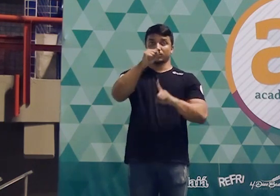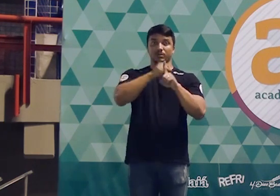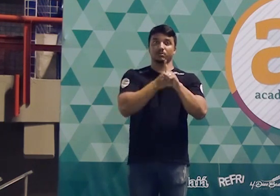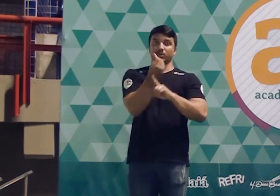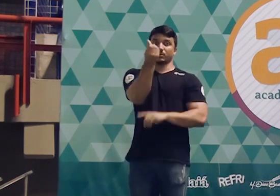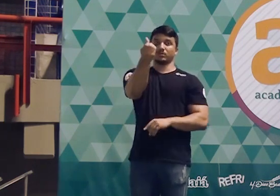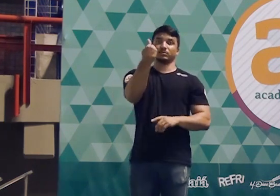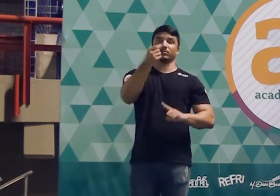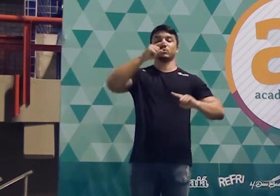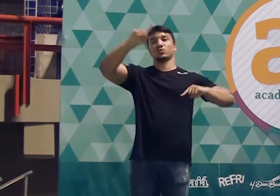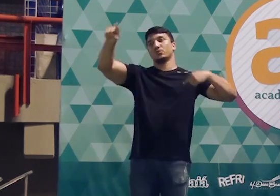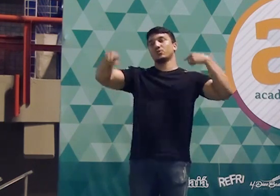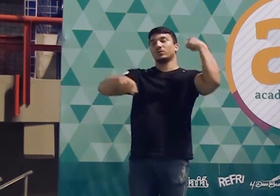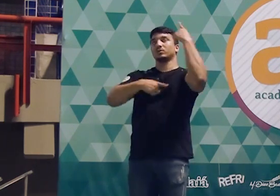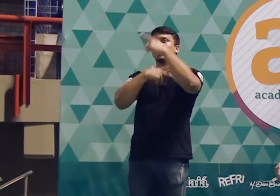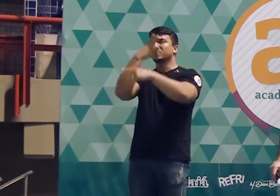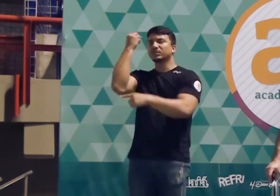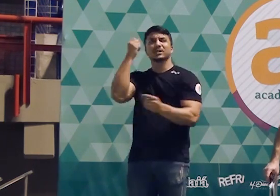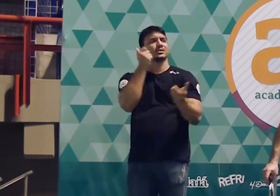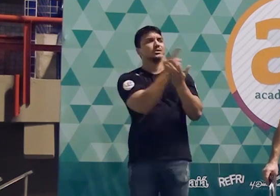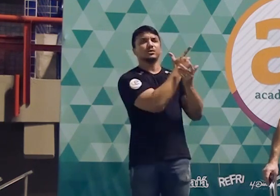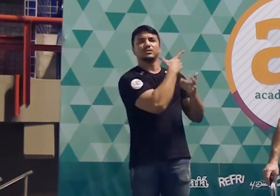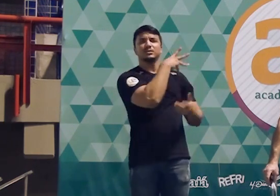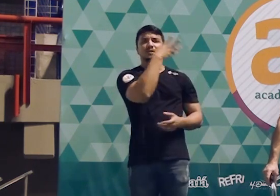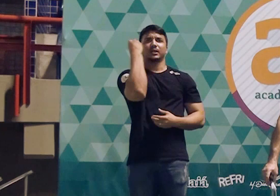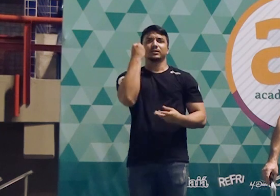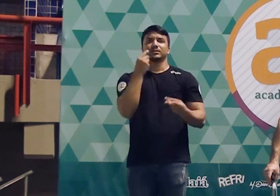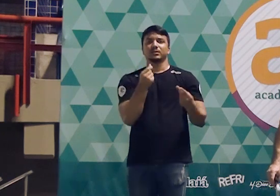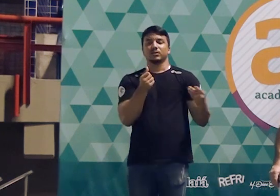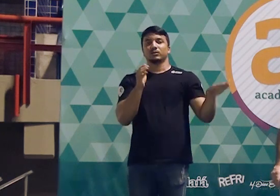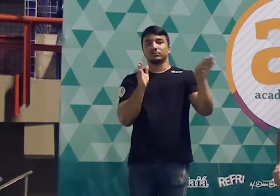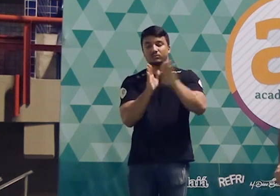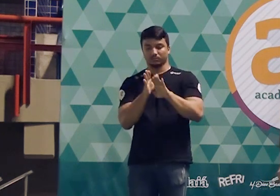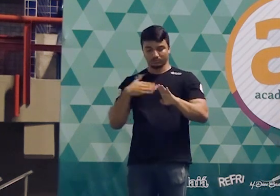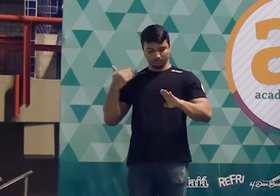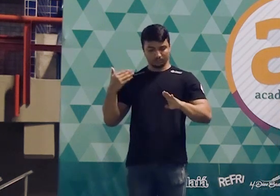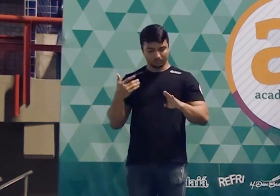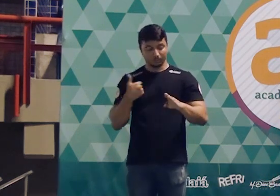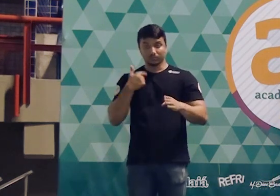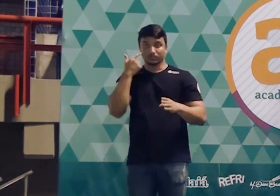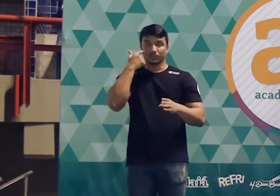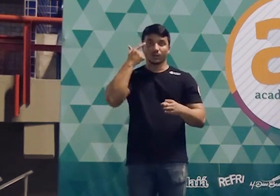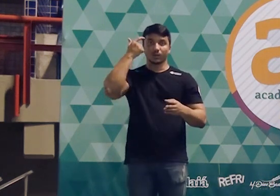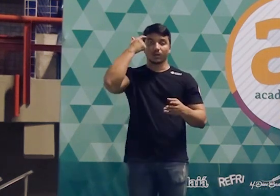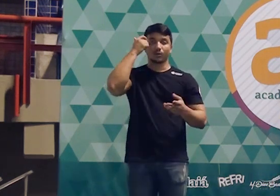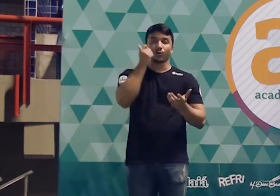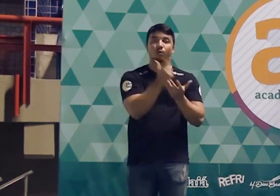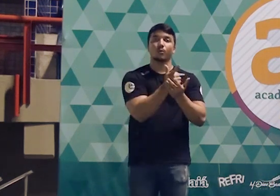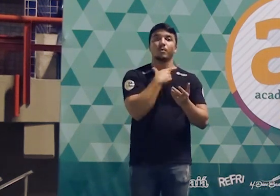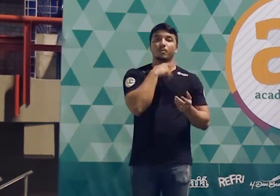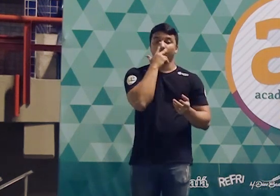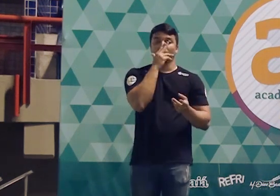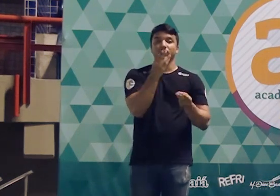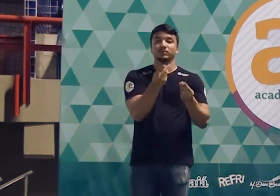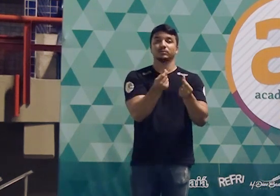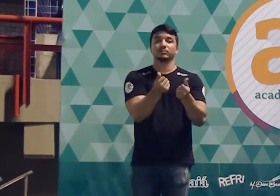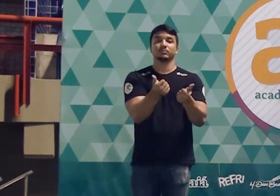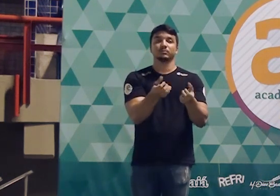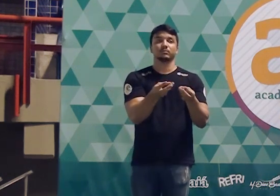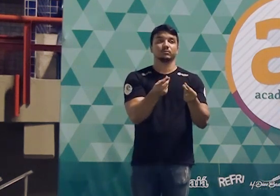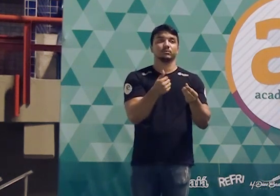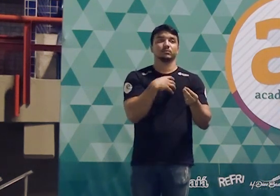meses depois, né? A gente esquece que comprou o diabo do produto e chega. E o pior, você compra sempre uma coisa que tem